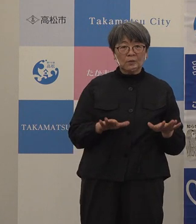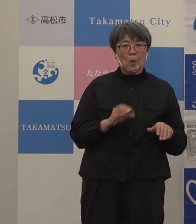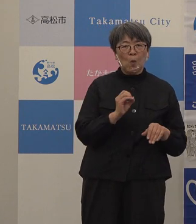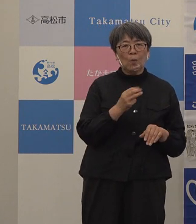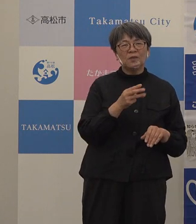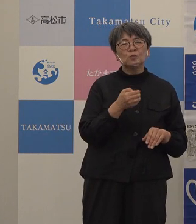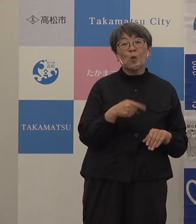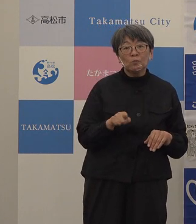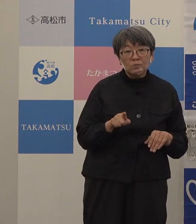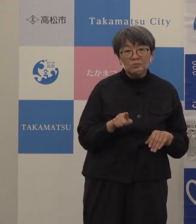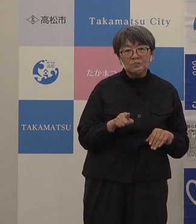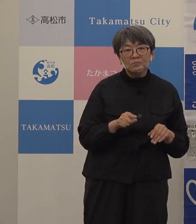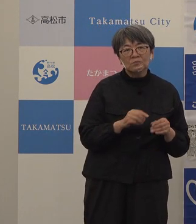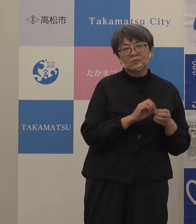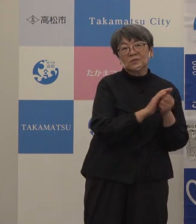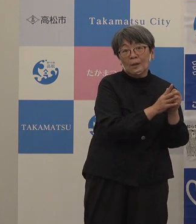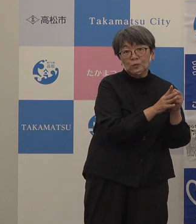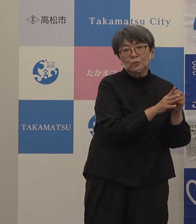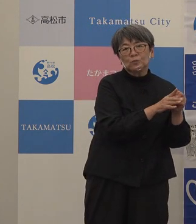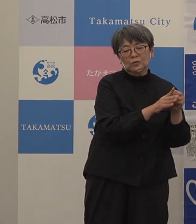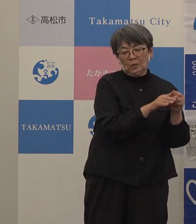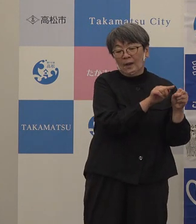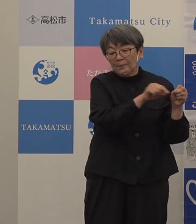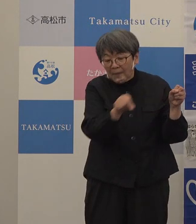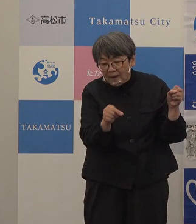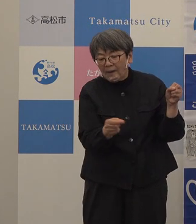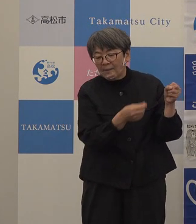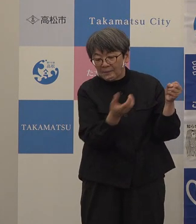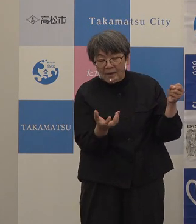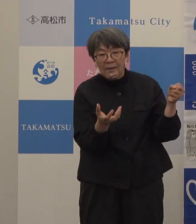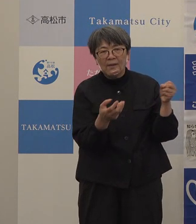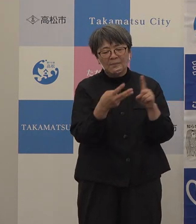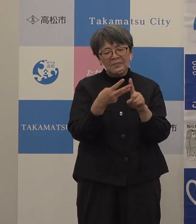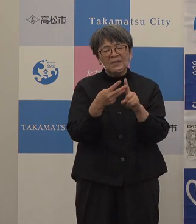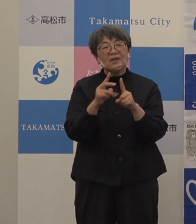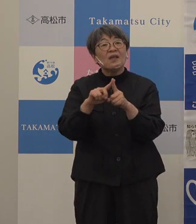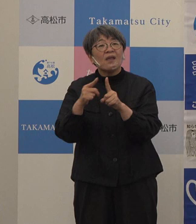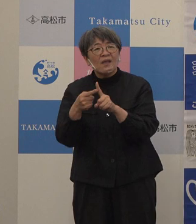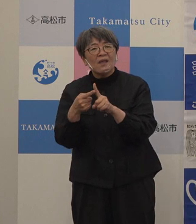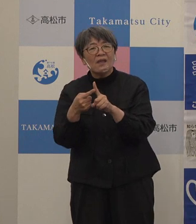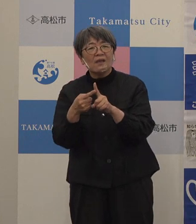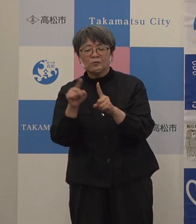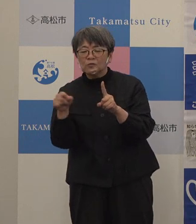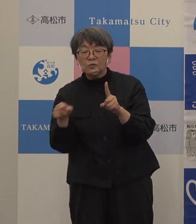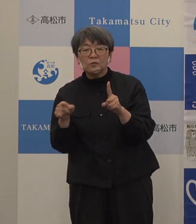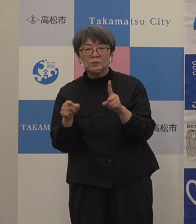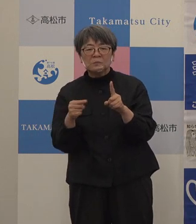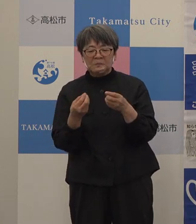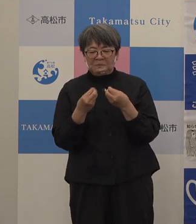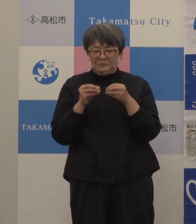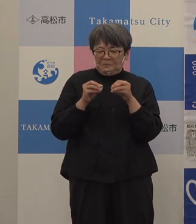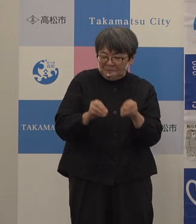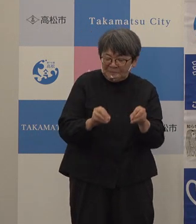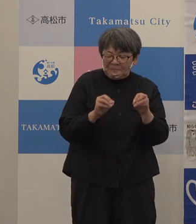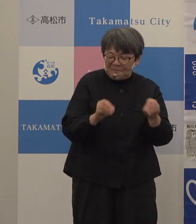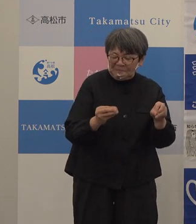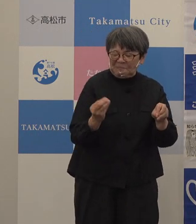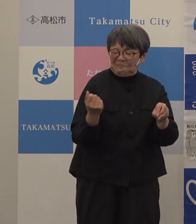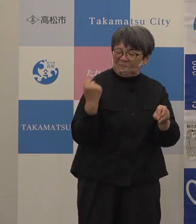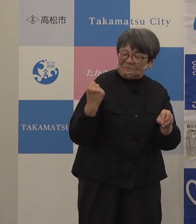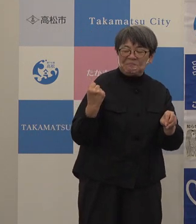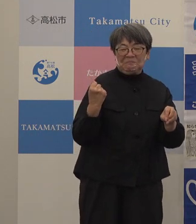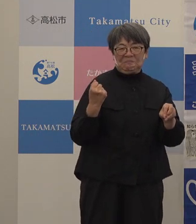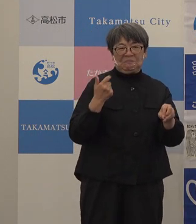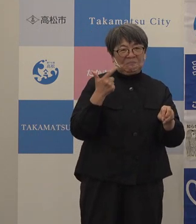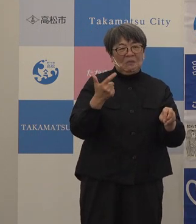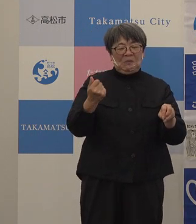株、あるいはそれから派生した BA.2 にしますと、これまでよりも相当感染力が強くて、でいわゆる